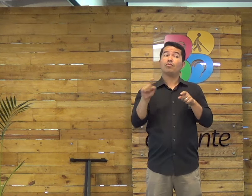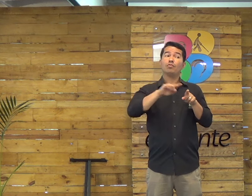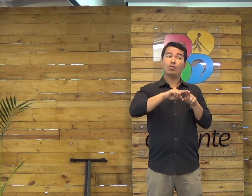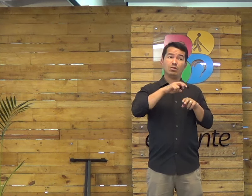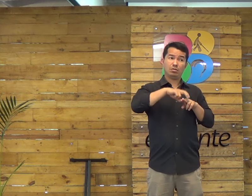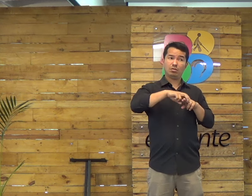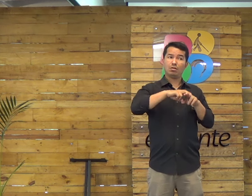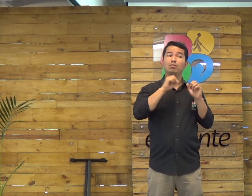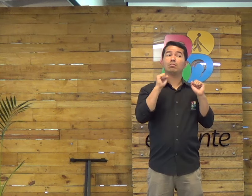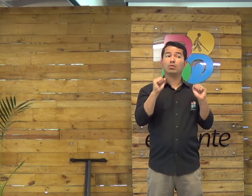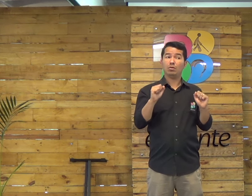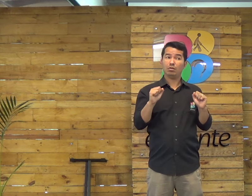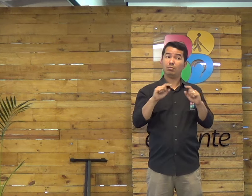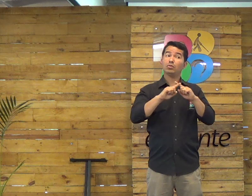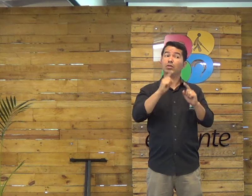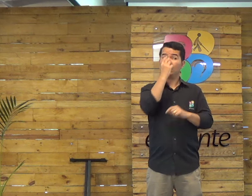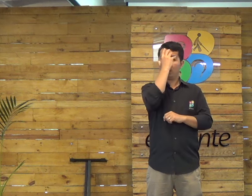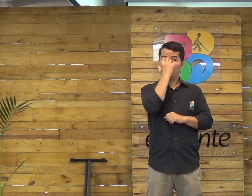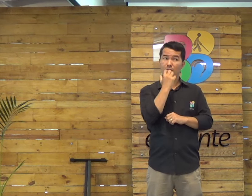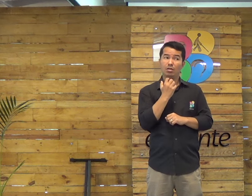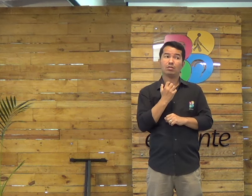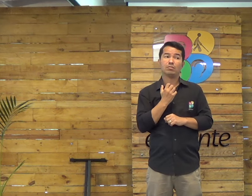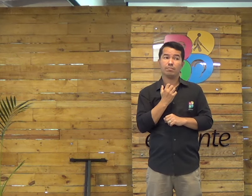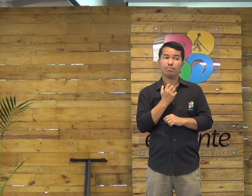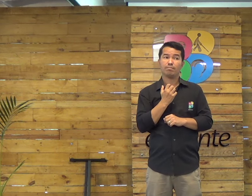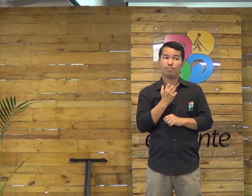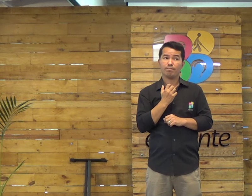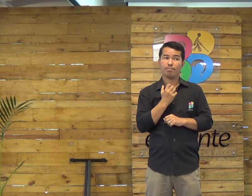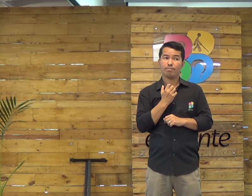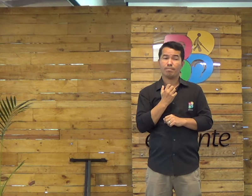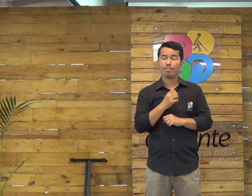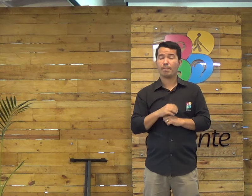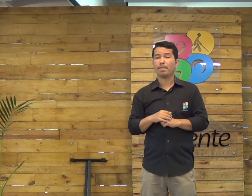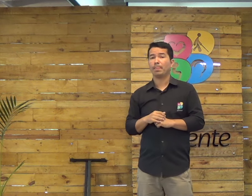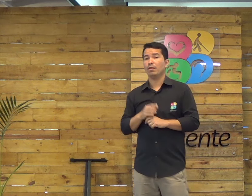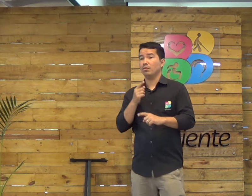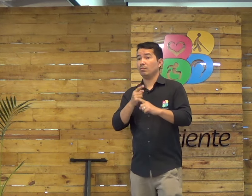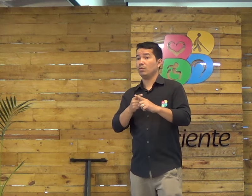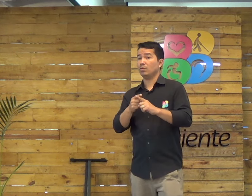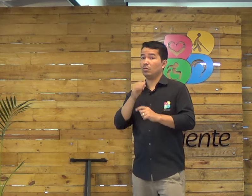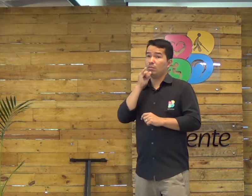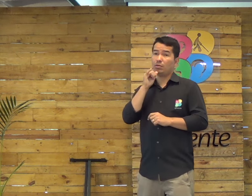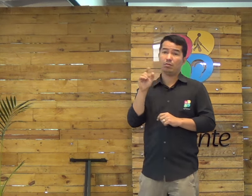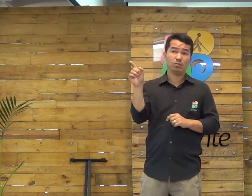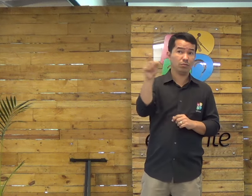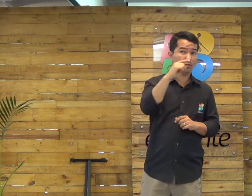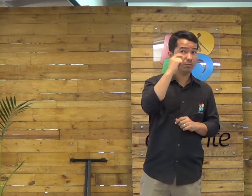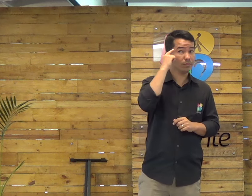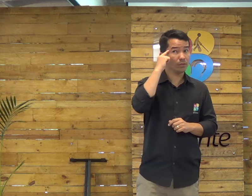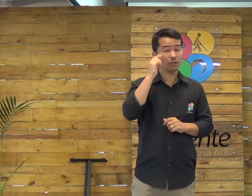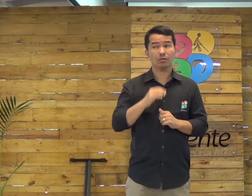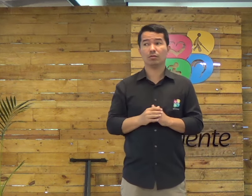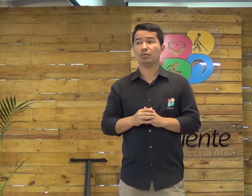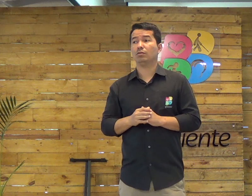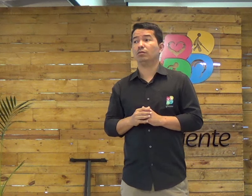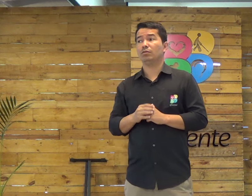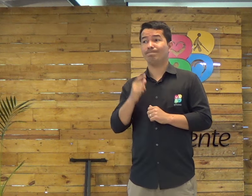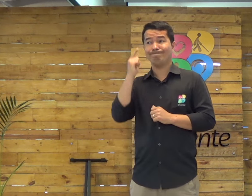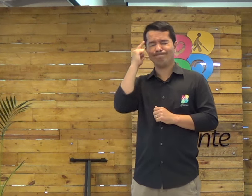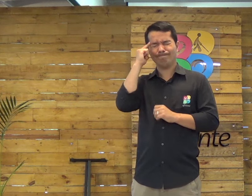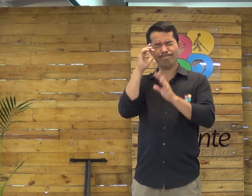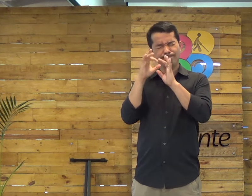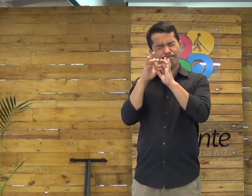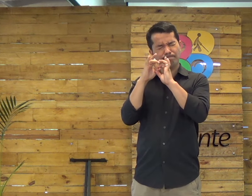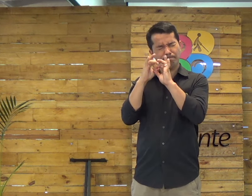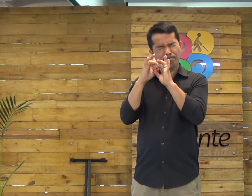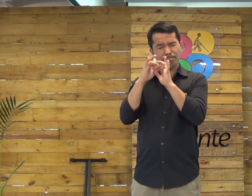Se você quer, você fica em pé. Se você não acha que é tão sério, você senta. Porque você